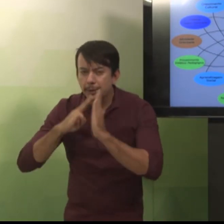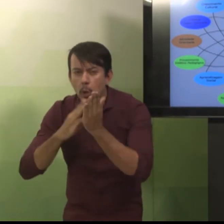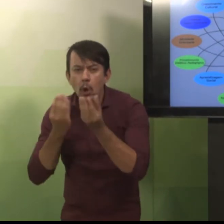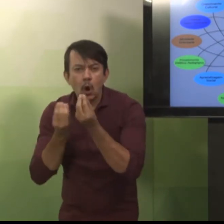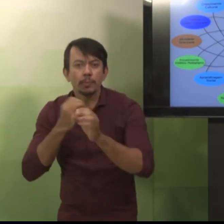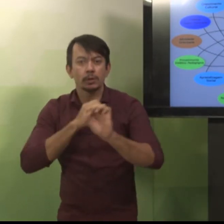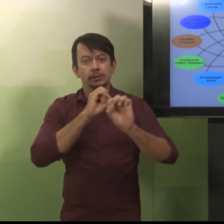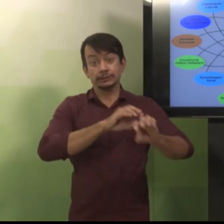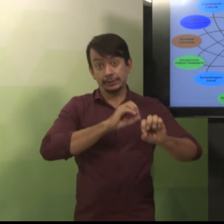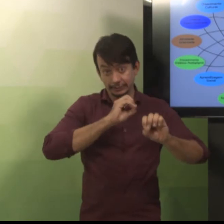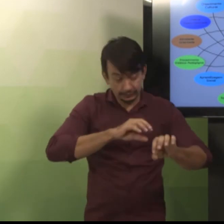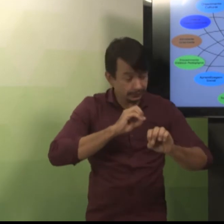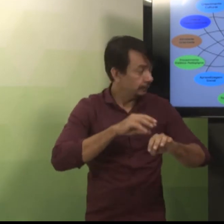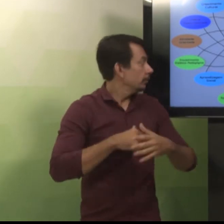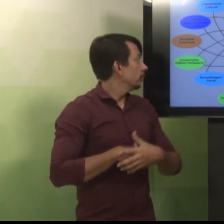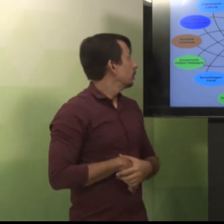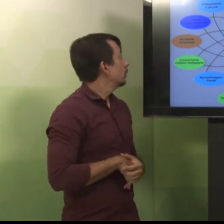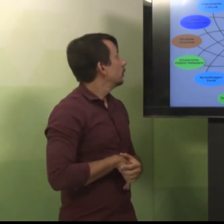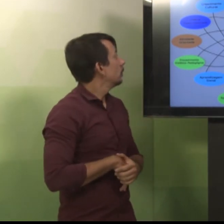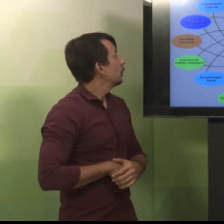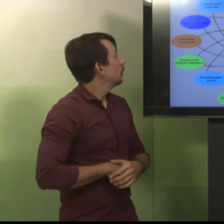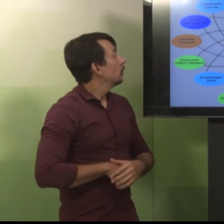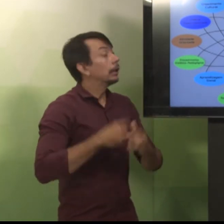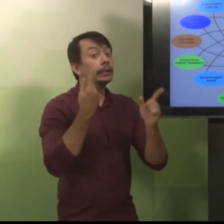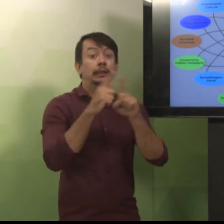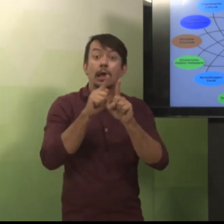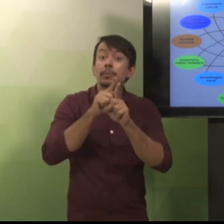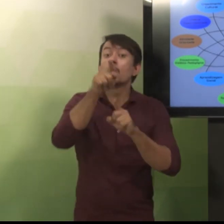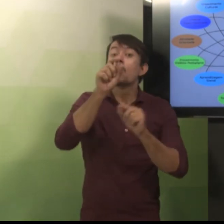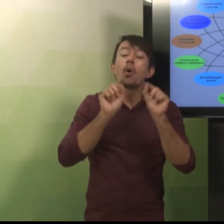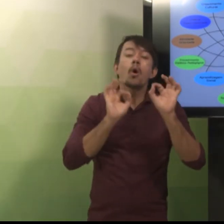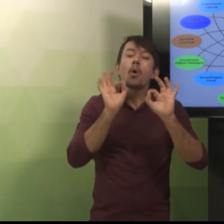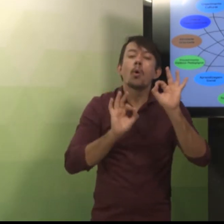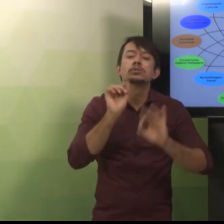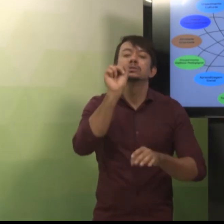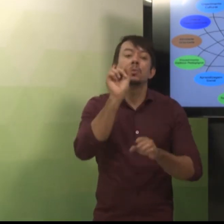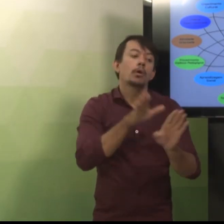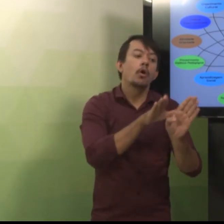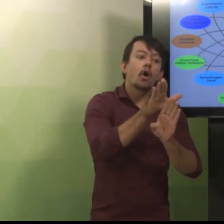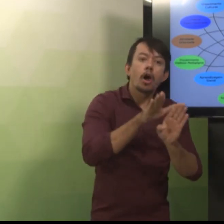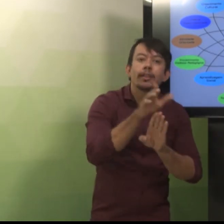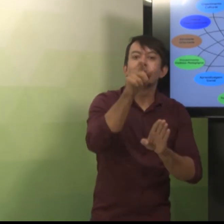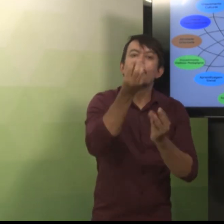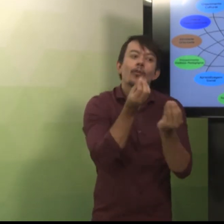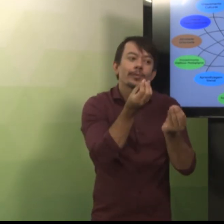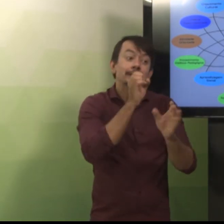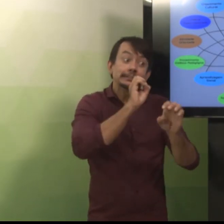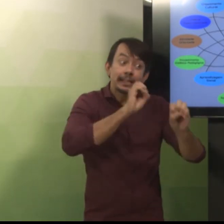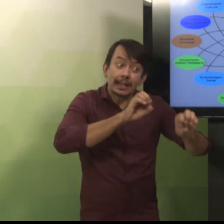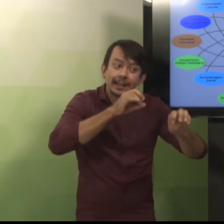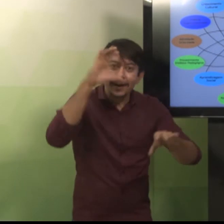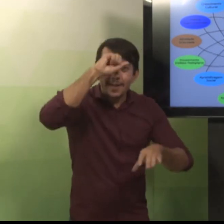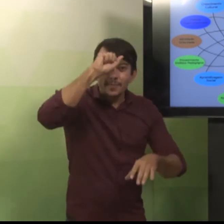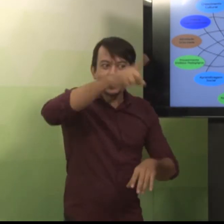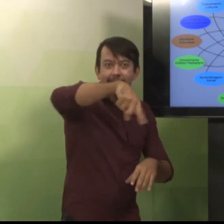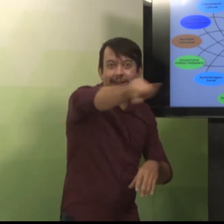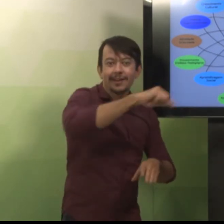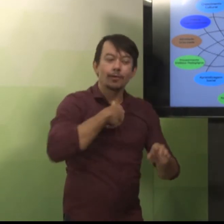ter um trabalho, uma metodologia de ensino. Com relação à organização,